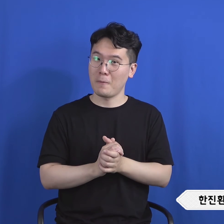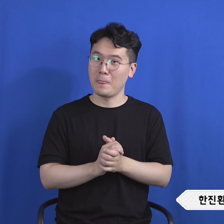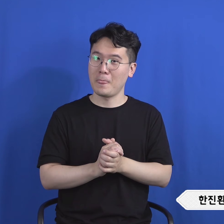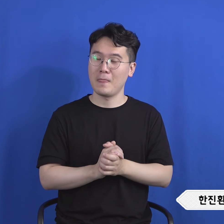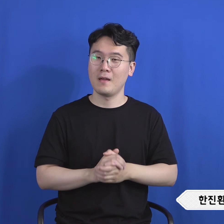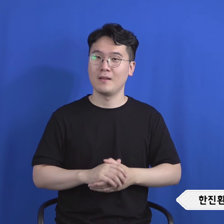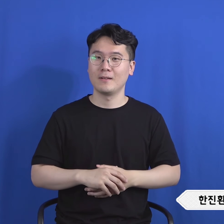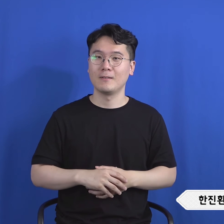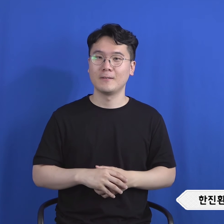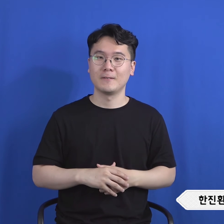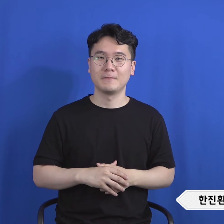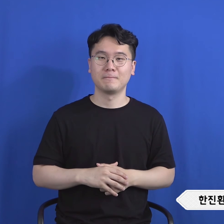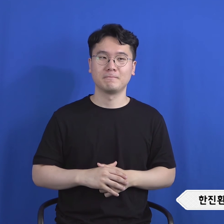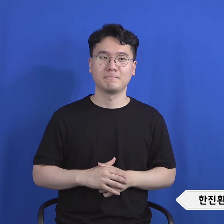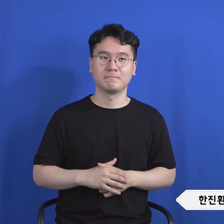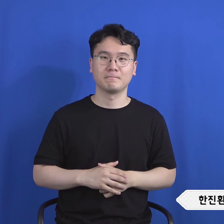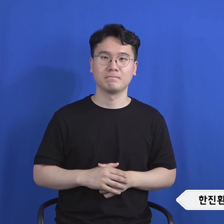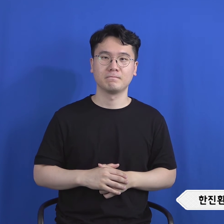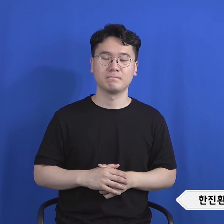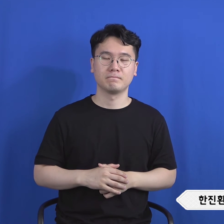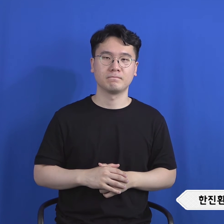대답하는 사람만 자꾸 하는 것 같은데.